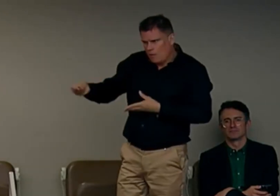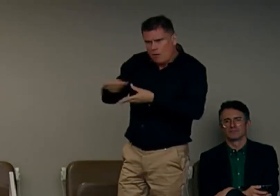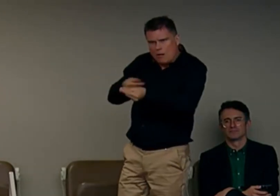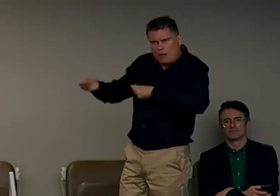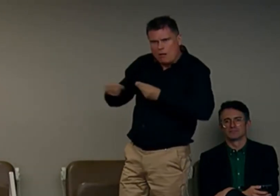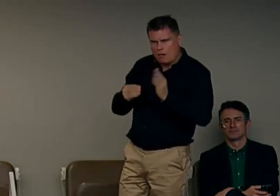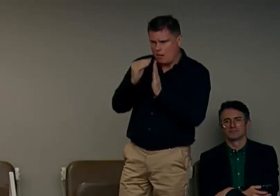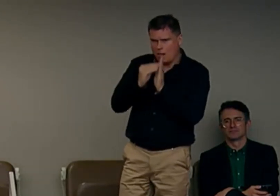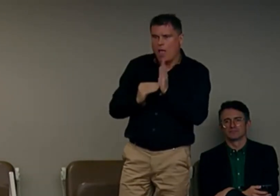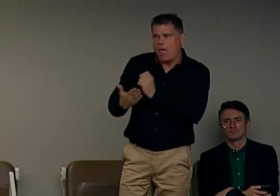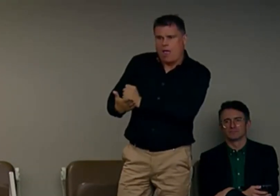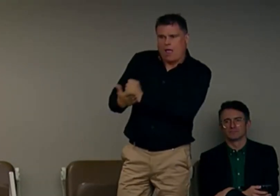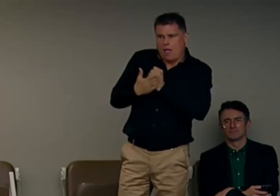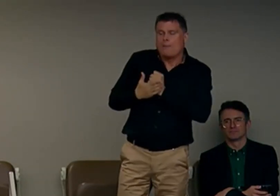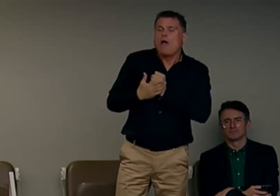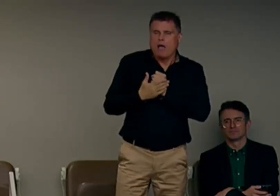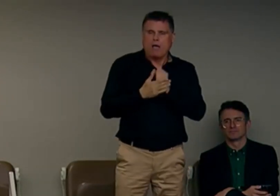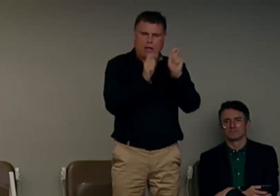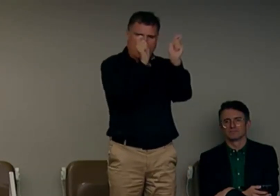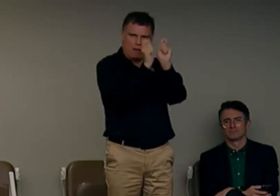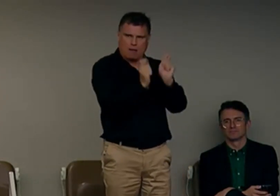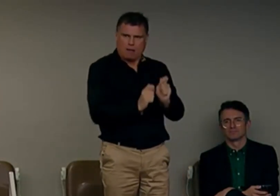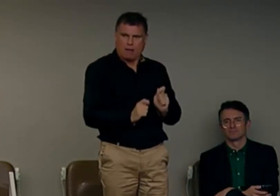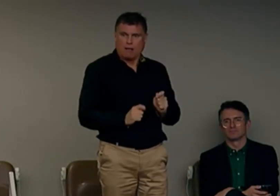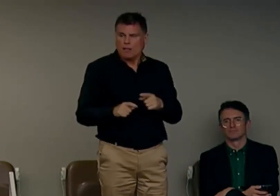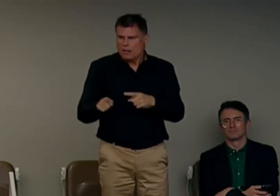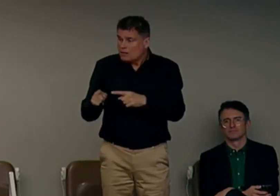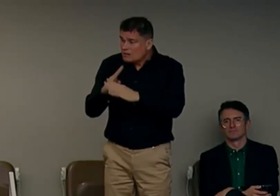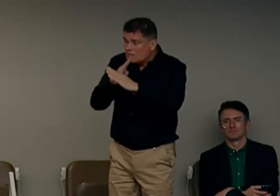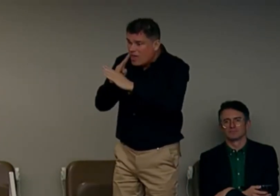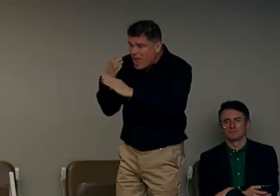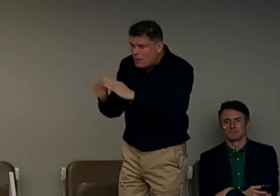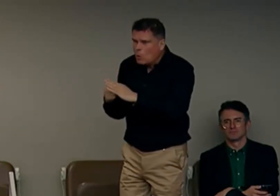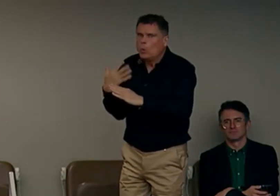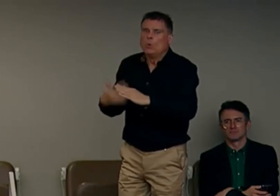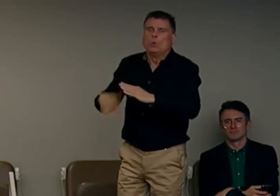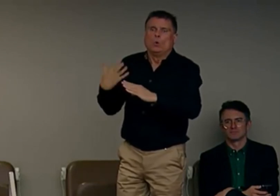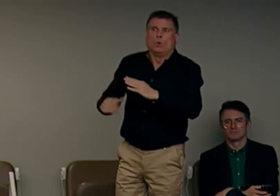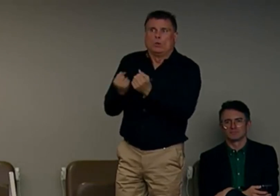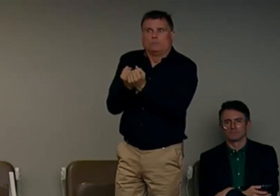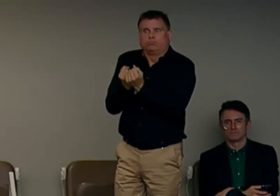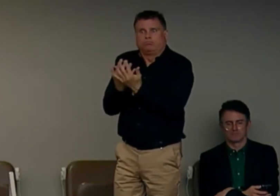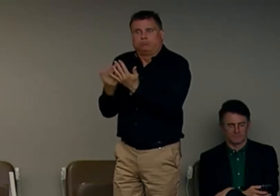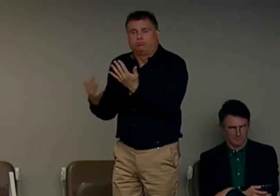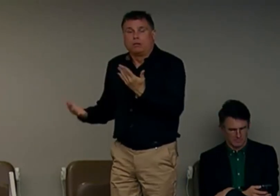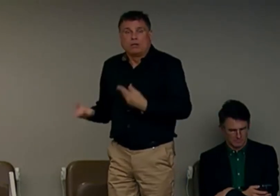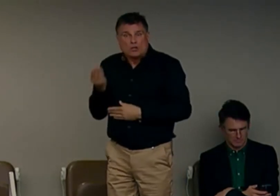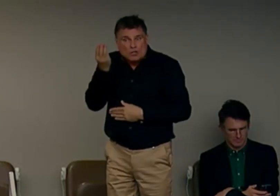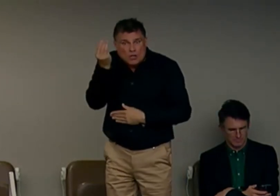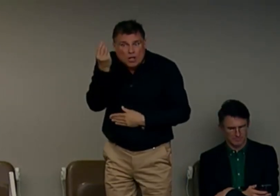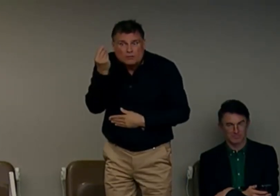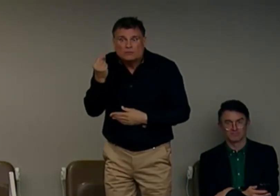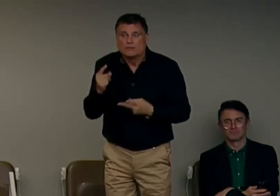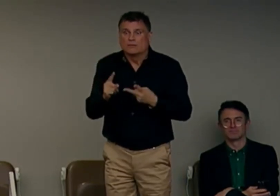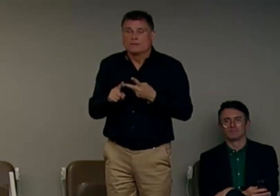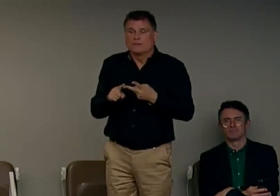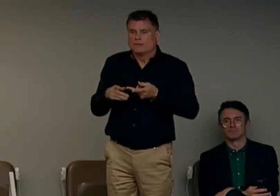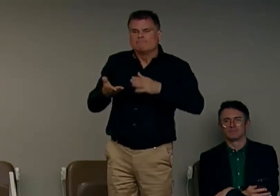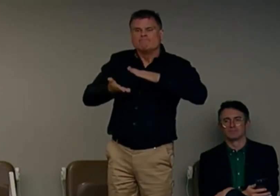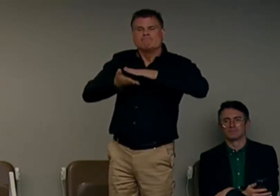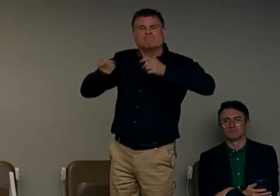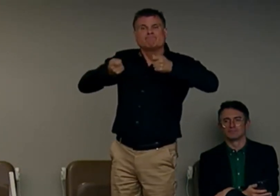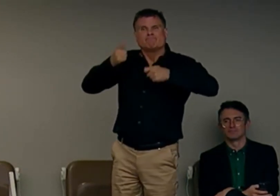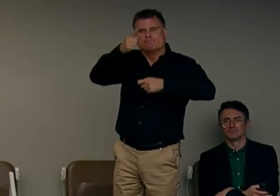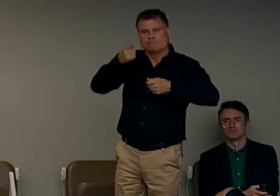et surtout le surcoût, l'anticipation, parfois l'influence de l'entourage,